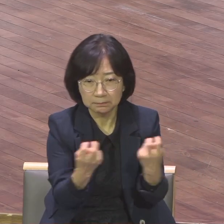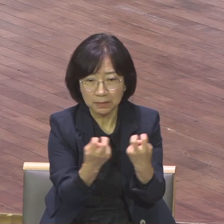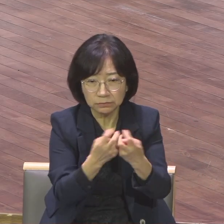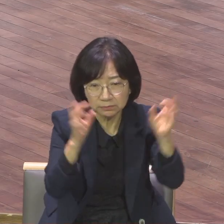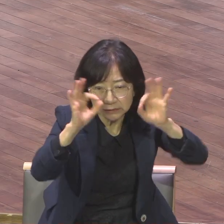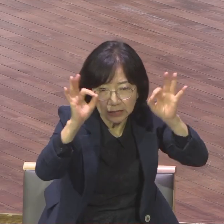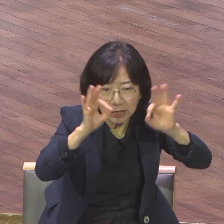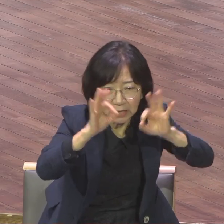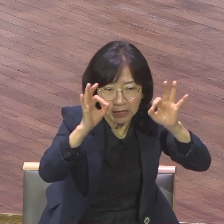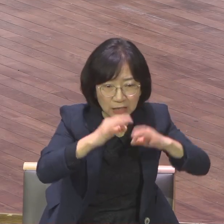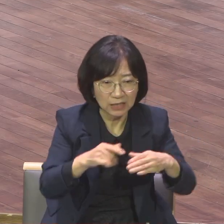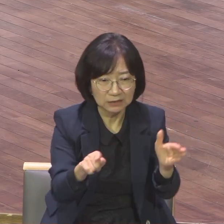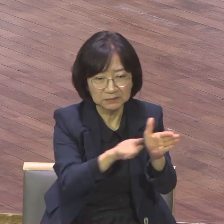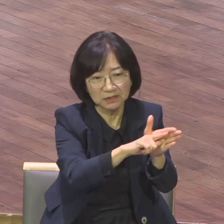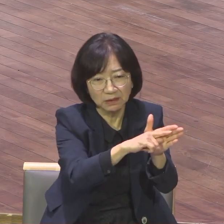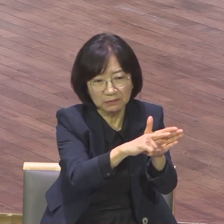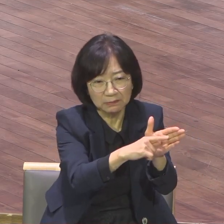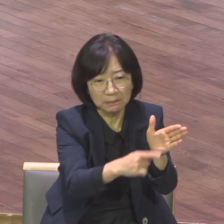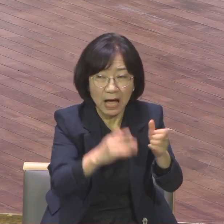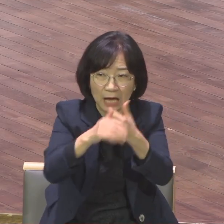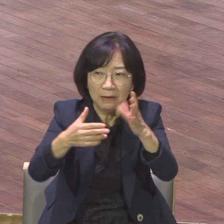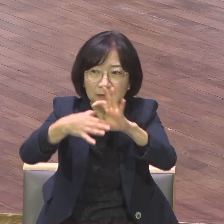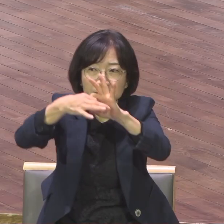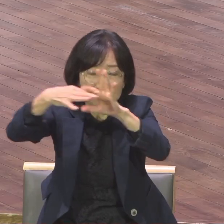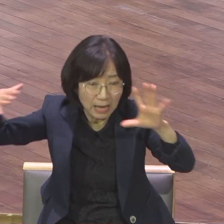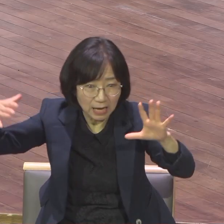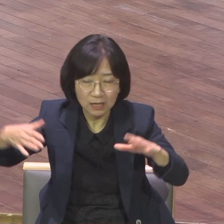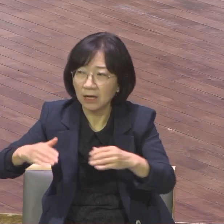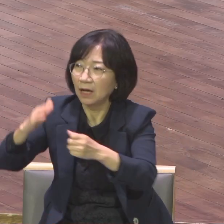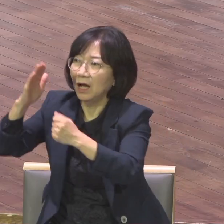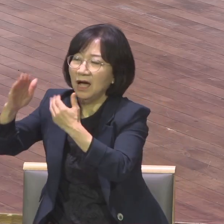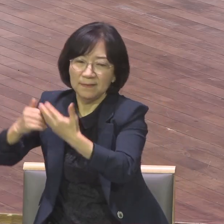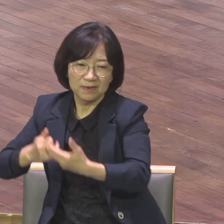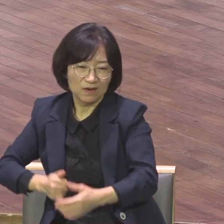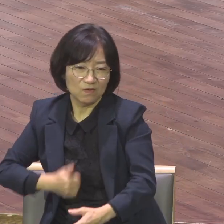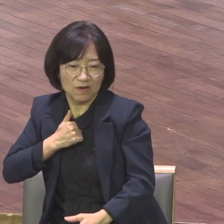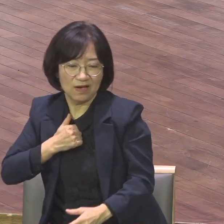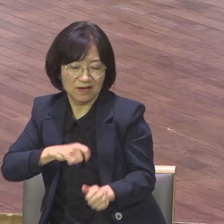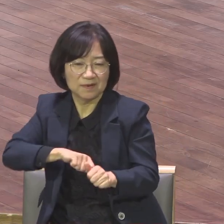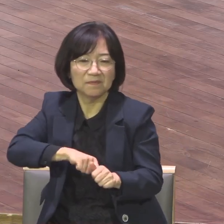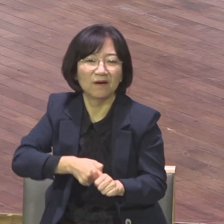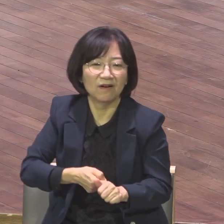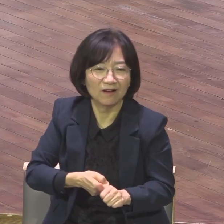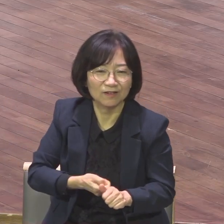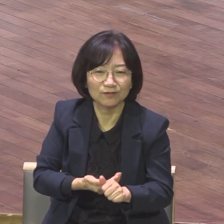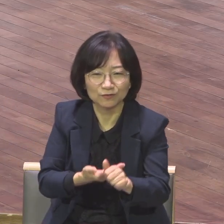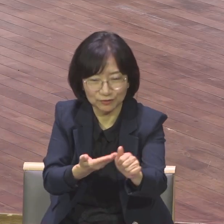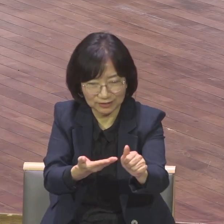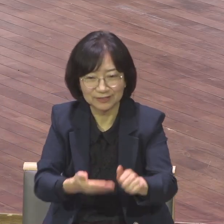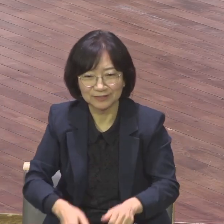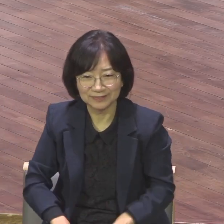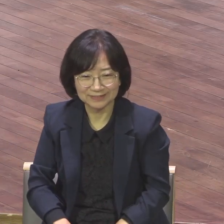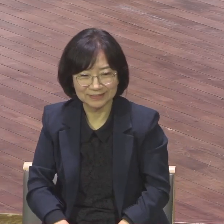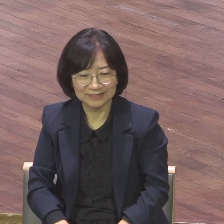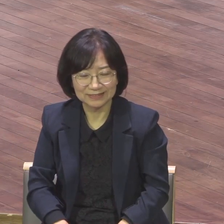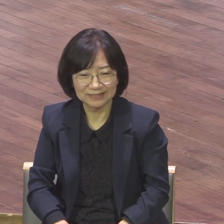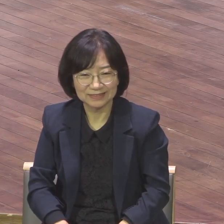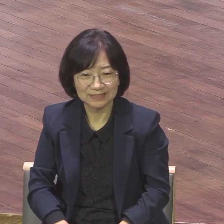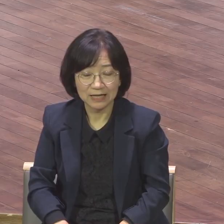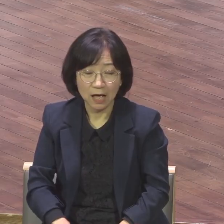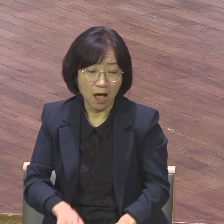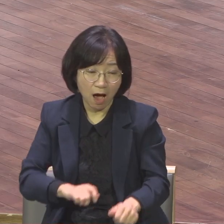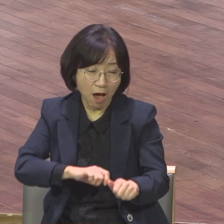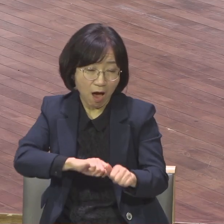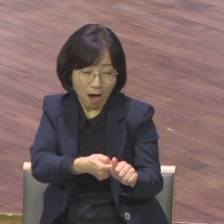뭐요? 하나님의 진노를 받는 겁니다. 하나님께서 어려움을 주거든 하나님 앞 주여라고 회개가 들어가야 되는데, 어려움을 주는데